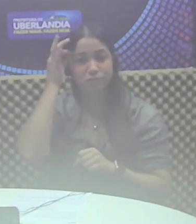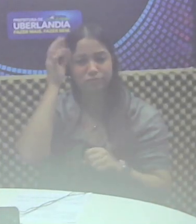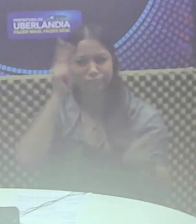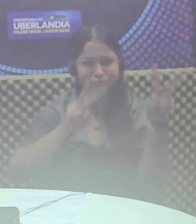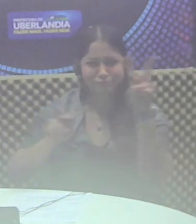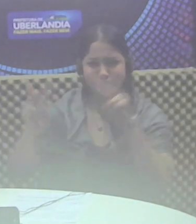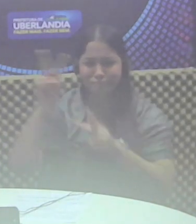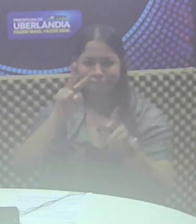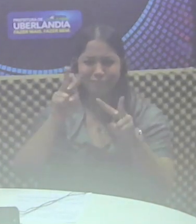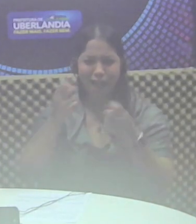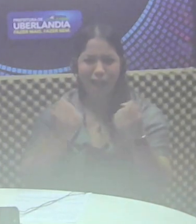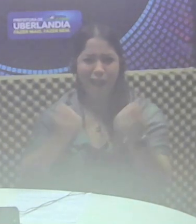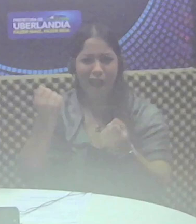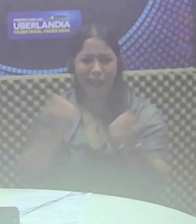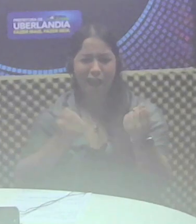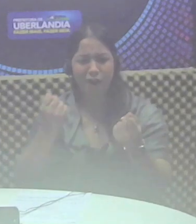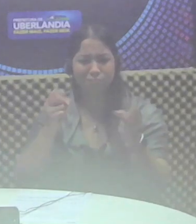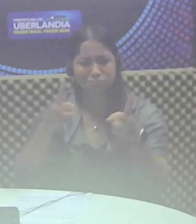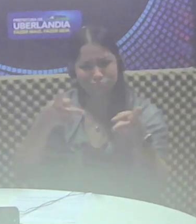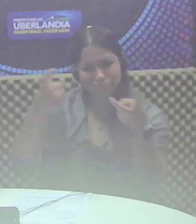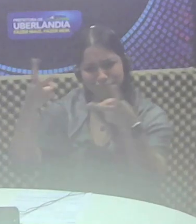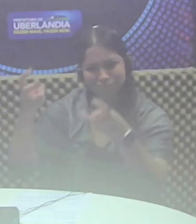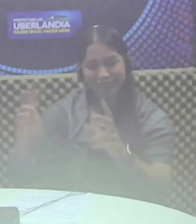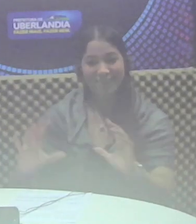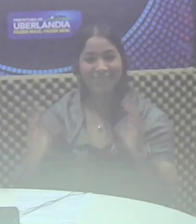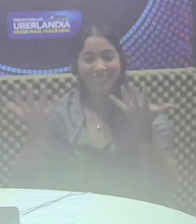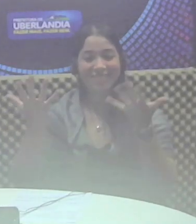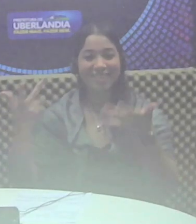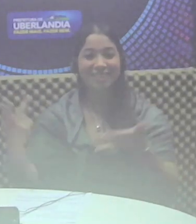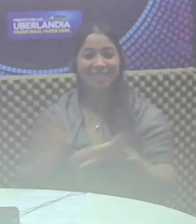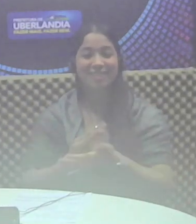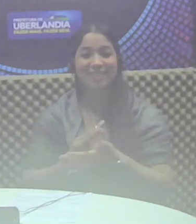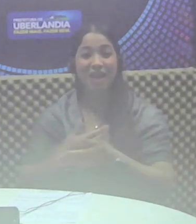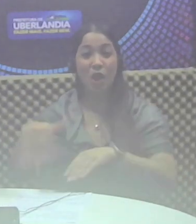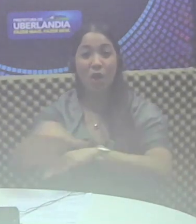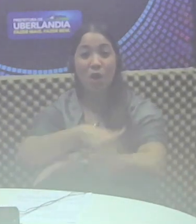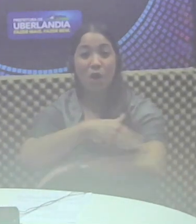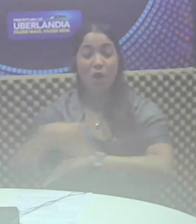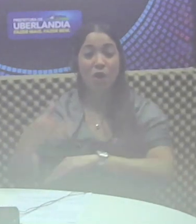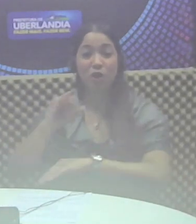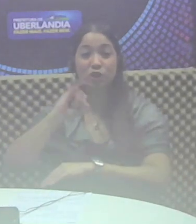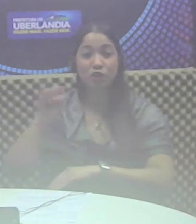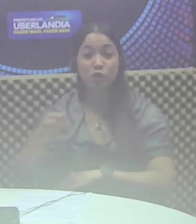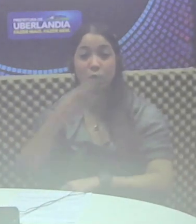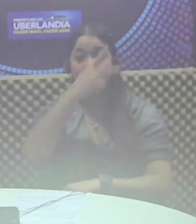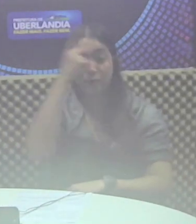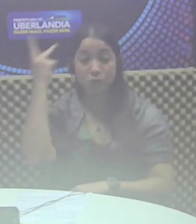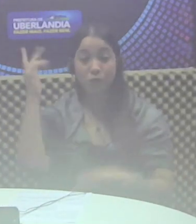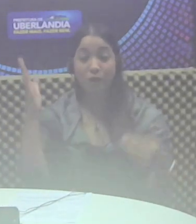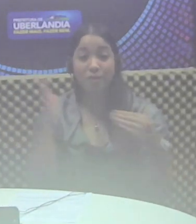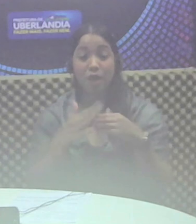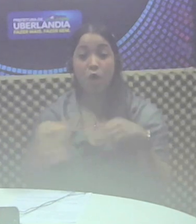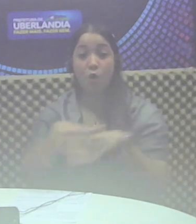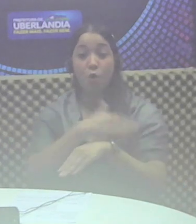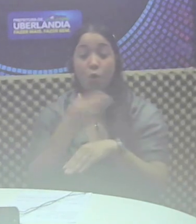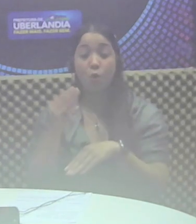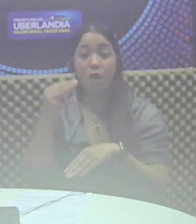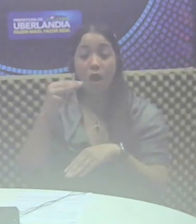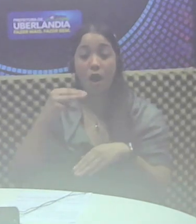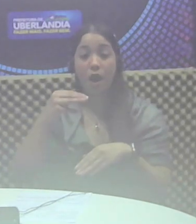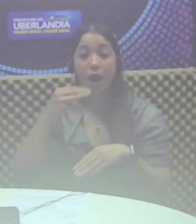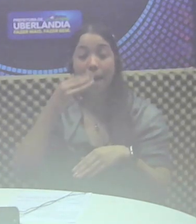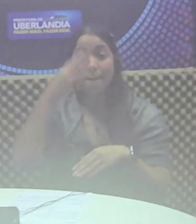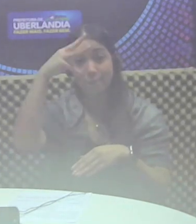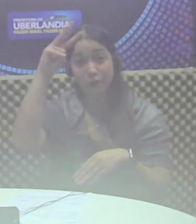gratuita de veículos o evento será realizado na travessia da Avenida João Pessoa com a Rua México na travessa da